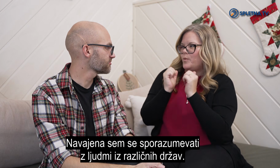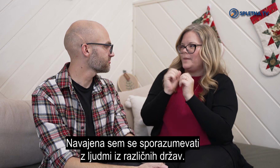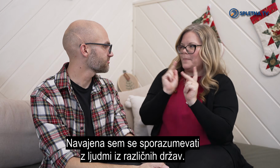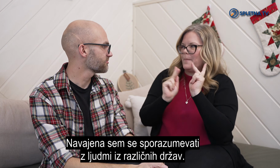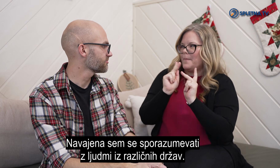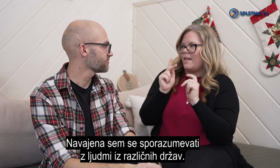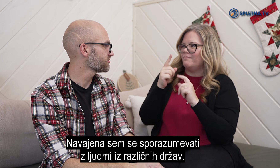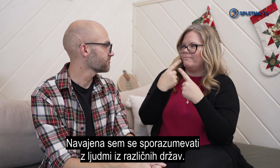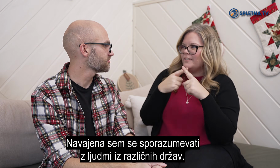iz različnih držav.